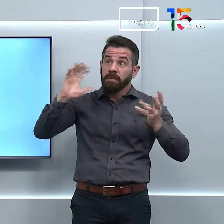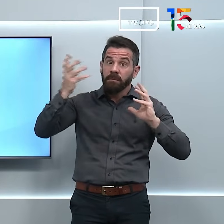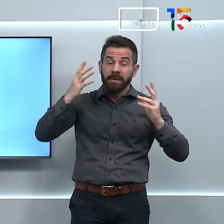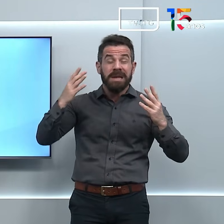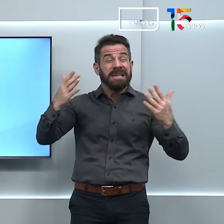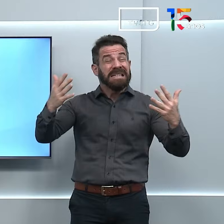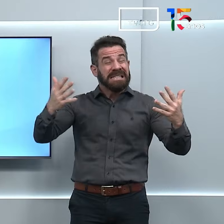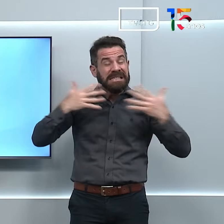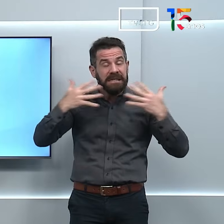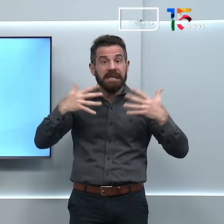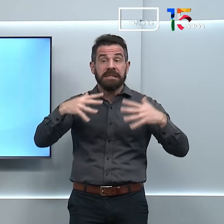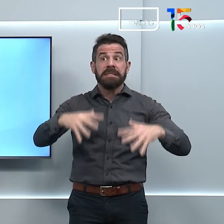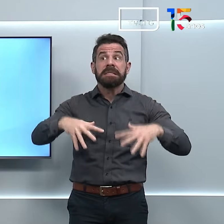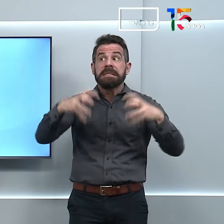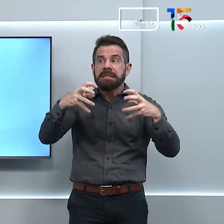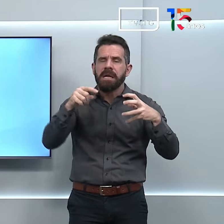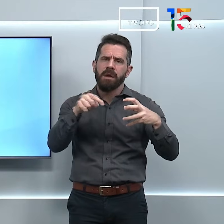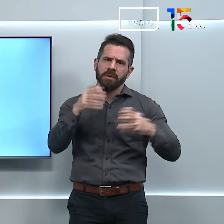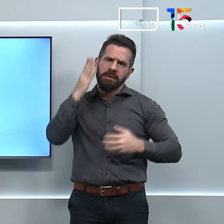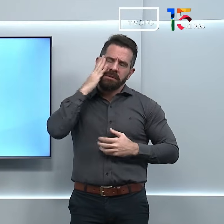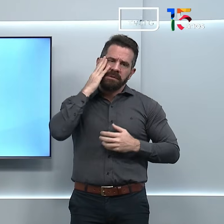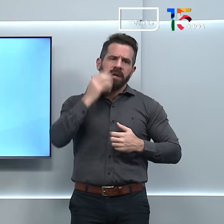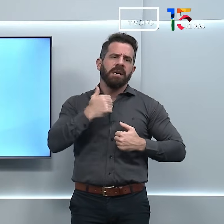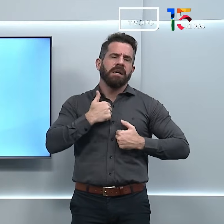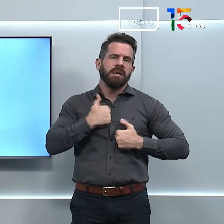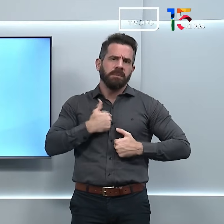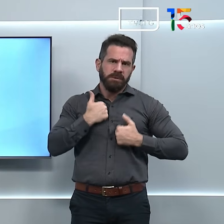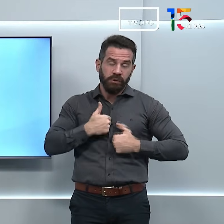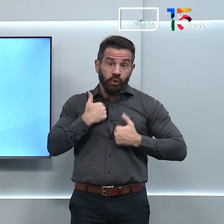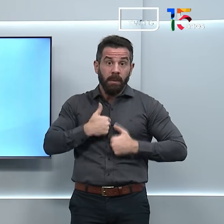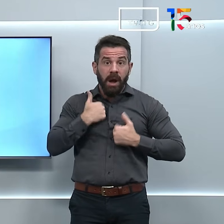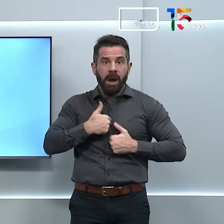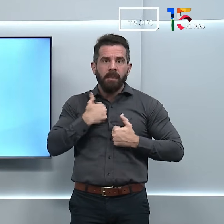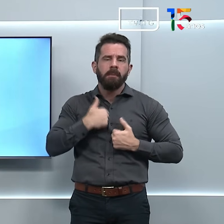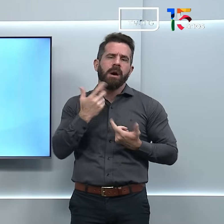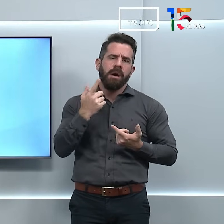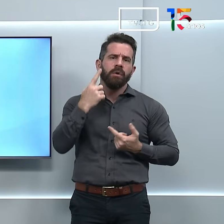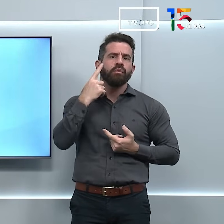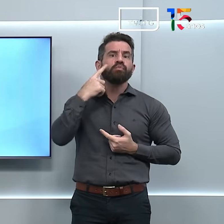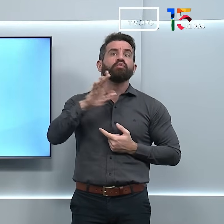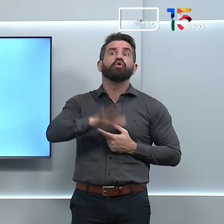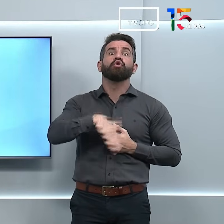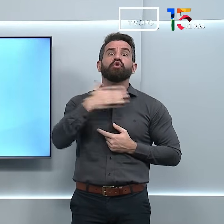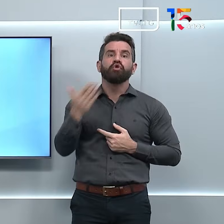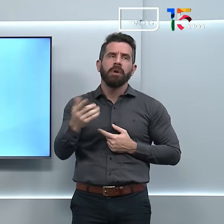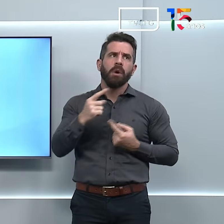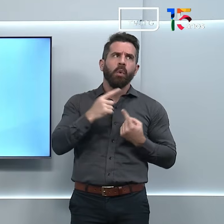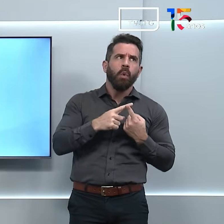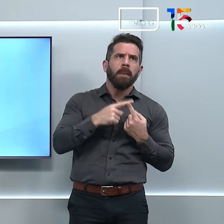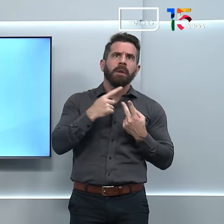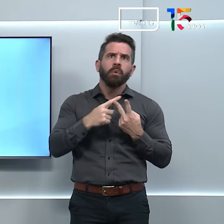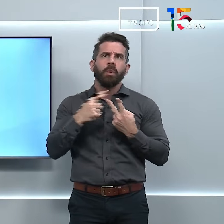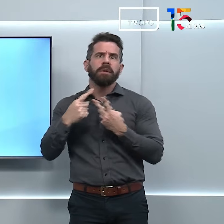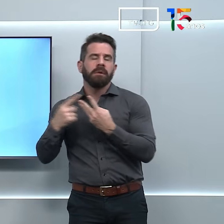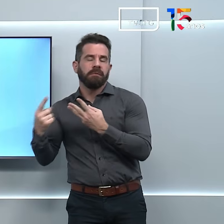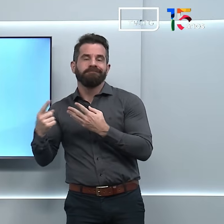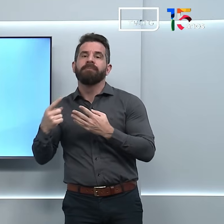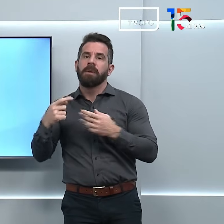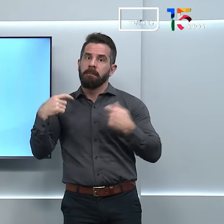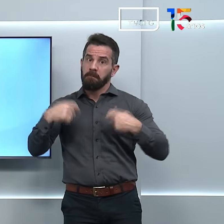aqui na nossa região tomar mais de um banho por dia, não é? Mas a frequência com que você toma banho deve ser avaliada